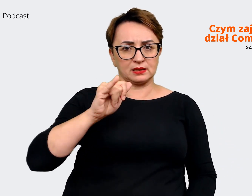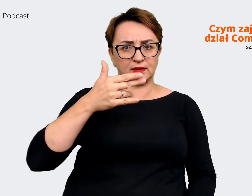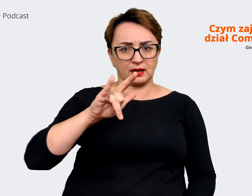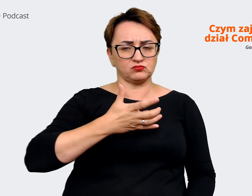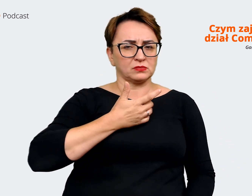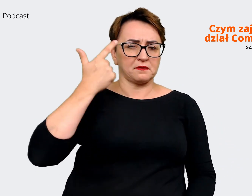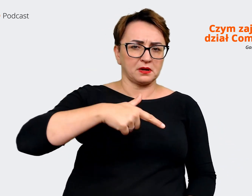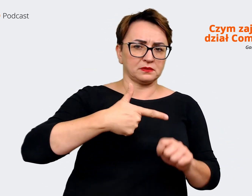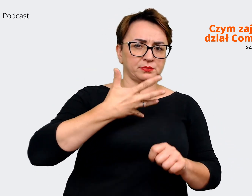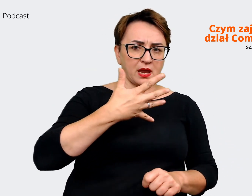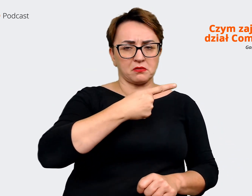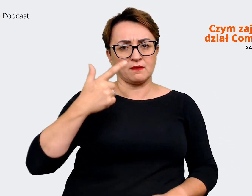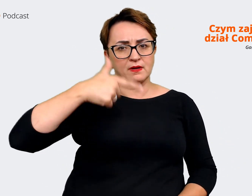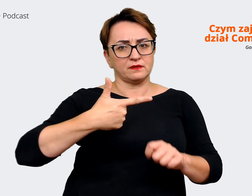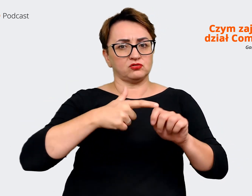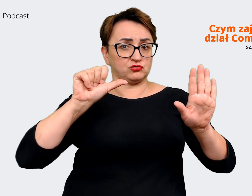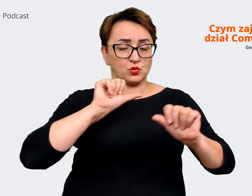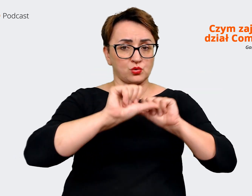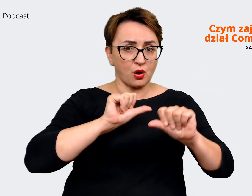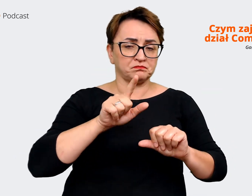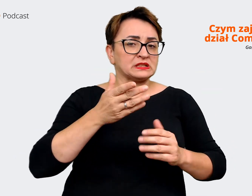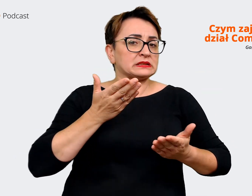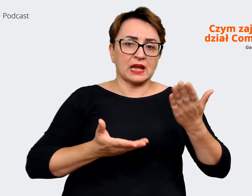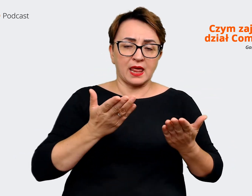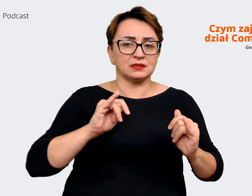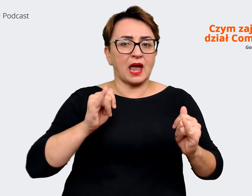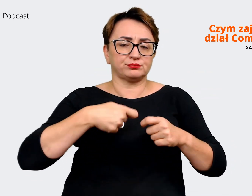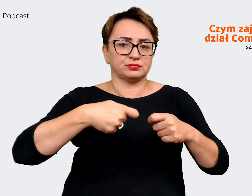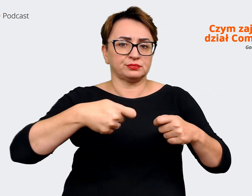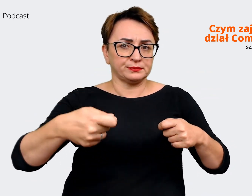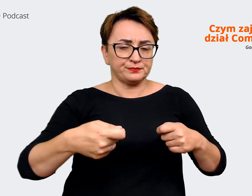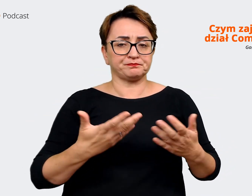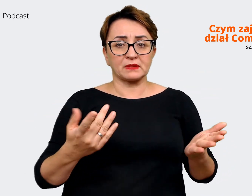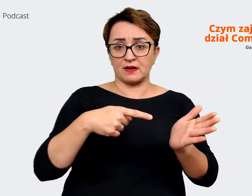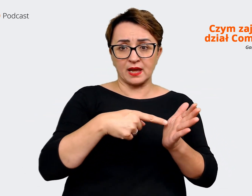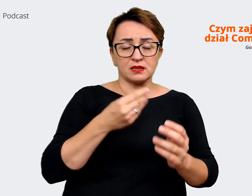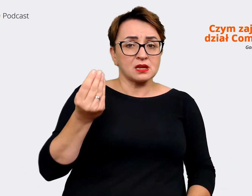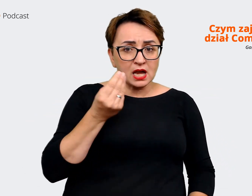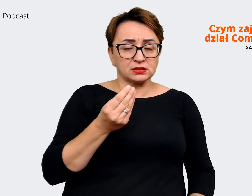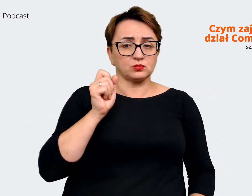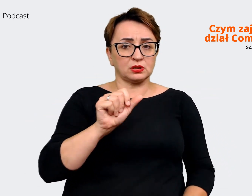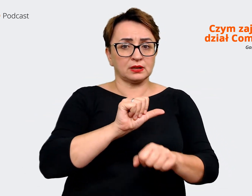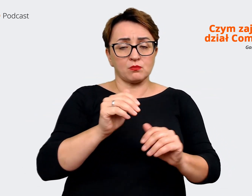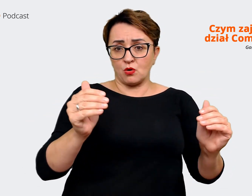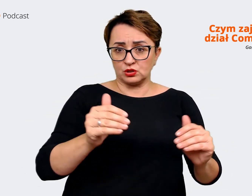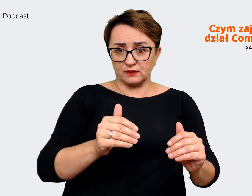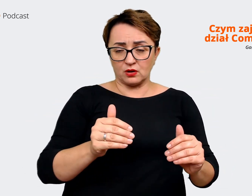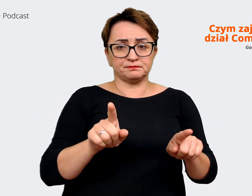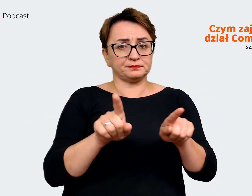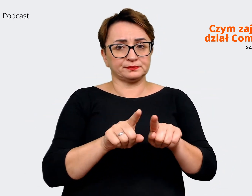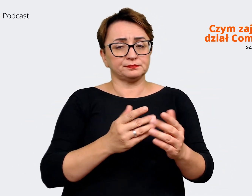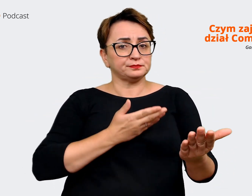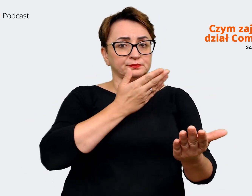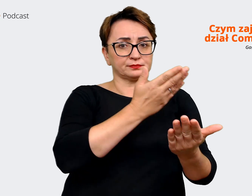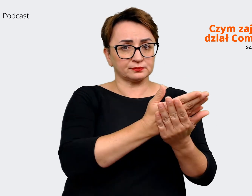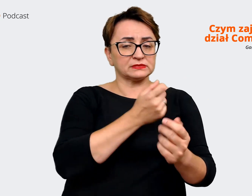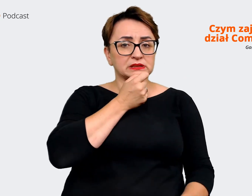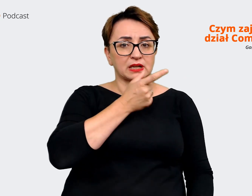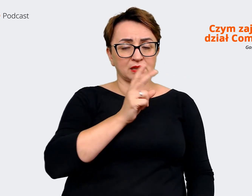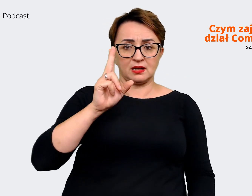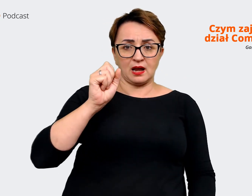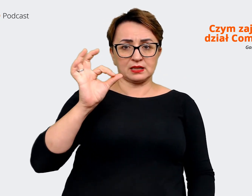pierwszą instancję, zakładam, że rozprawy będą 2024. Okay. Potem apelacja do sądu apelacyjnego,